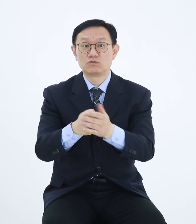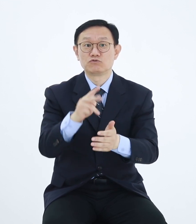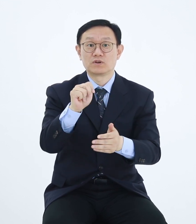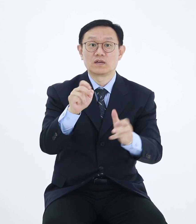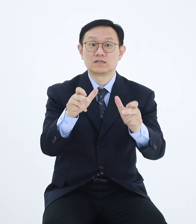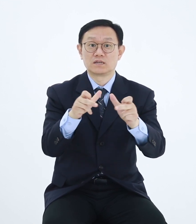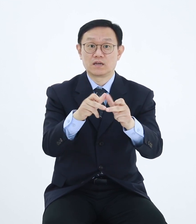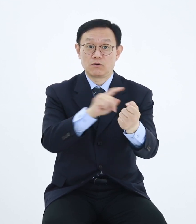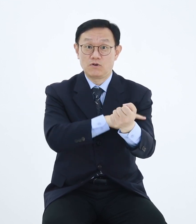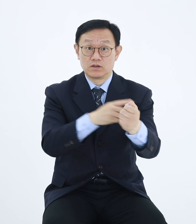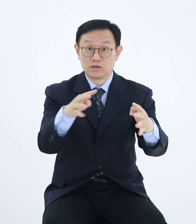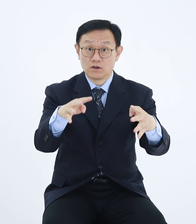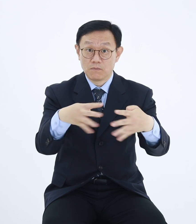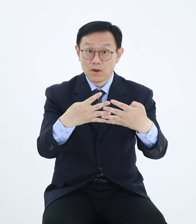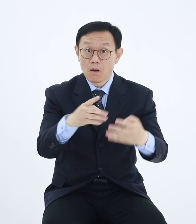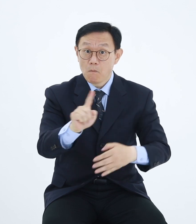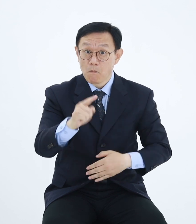장애인 권리협약이란 무엇일까요